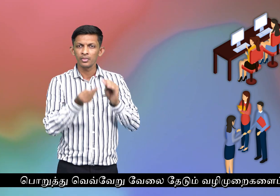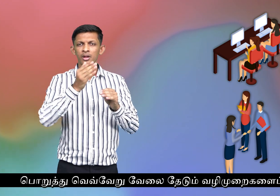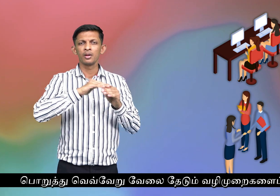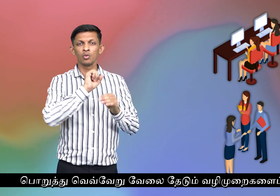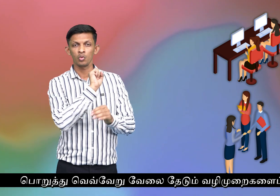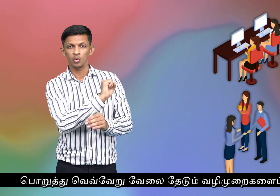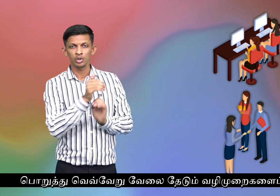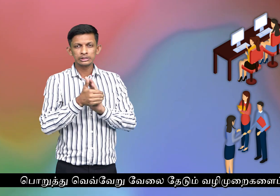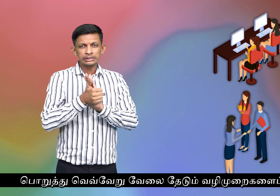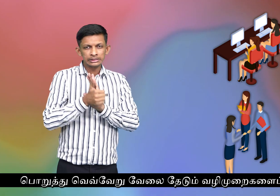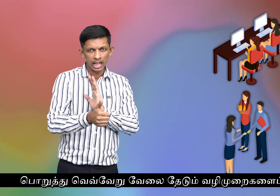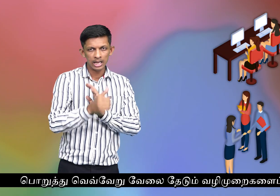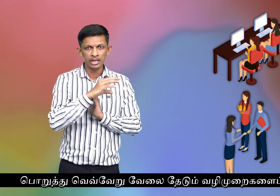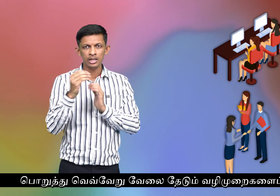வழிமுறைகளை பயன்படுத்துகின்றனர்.